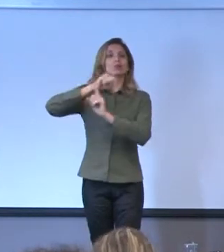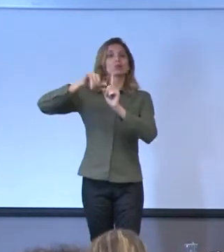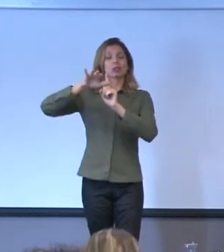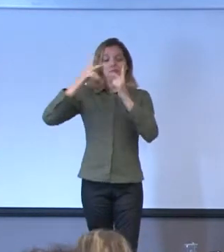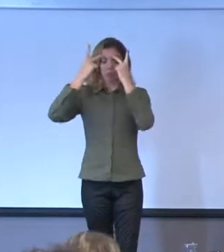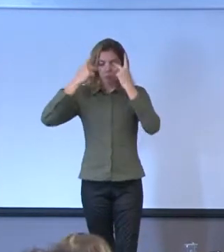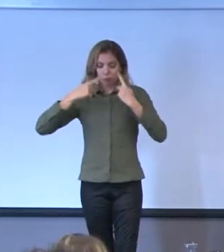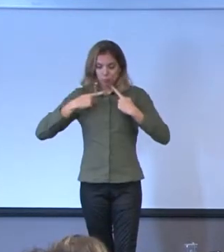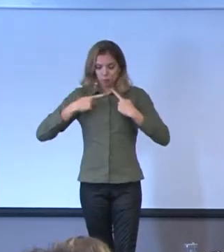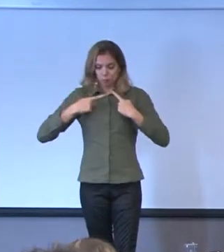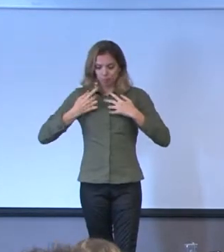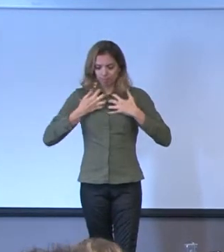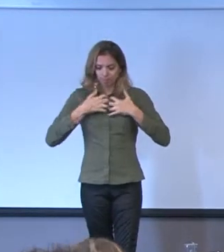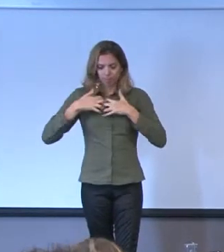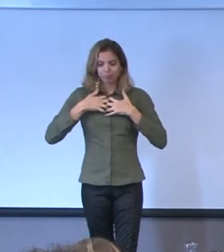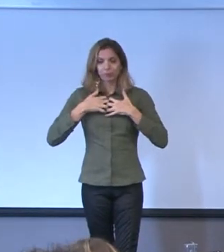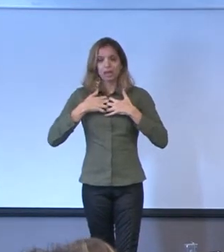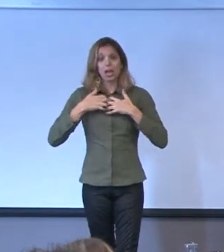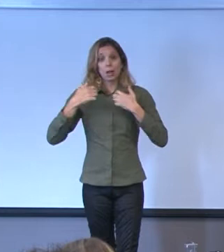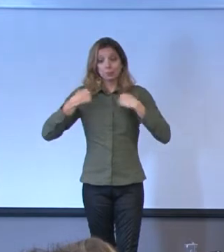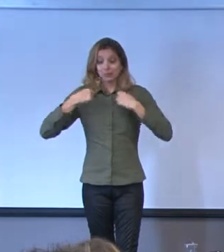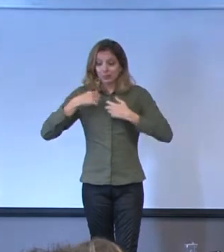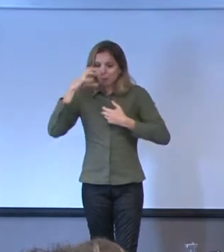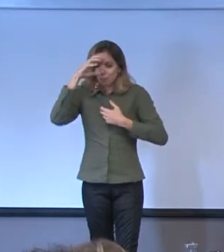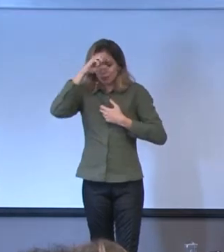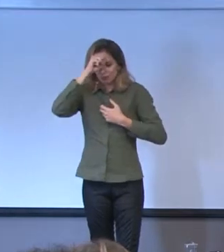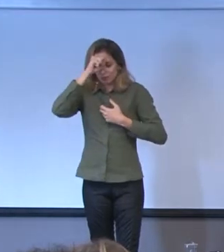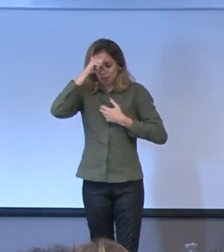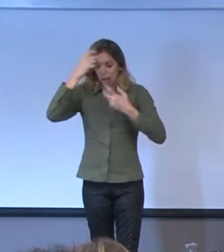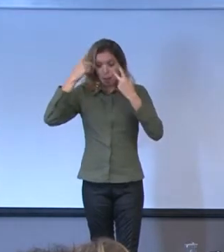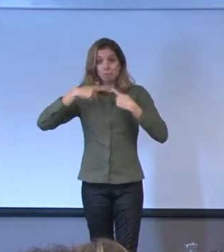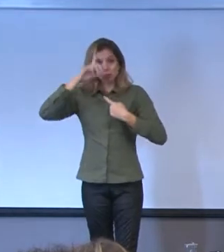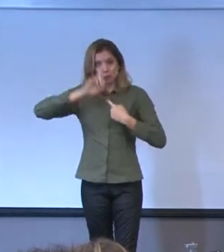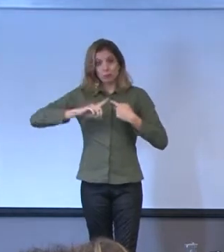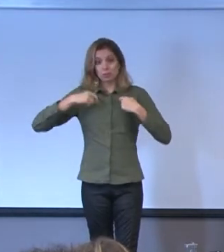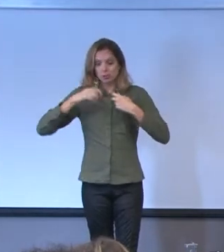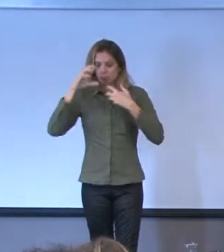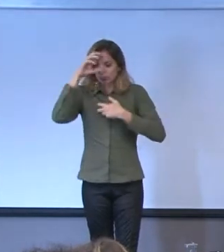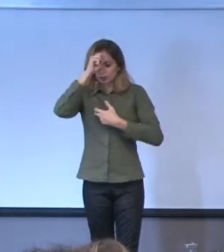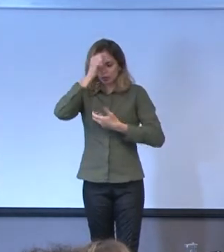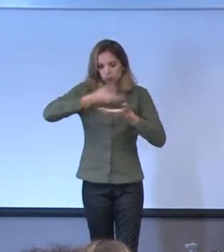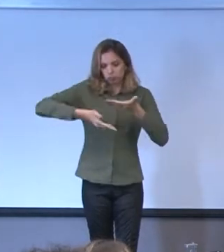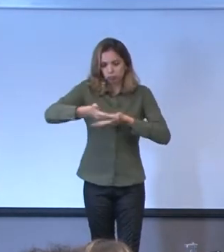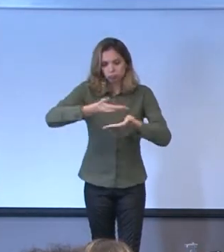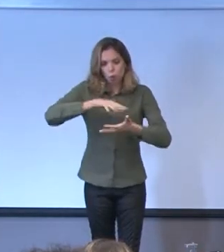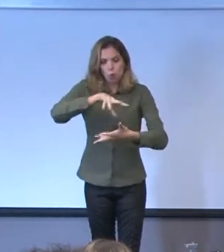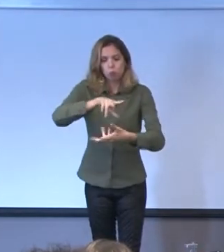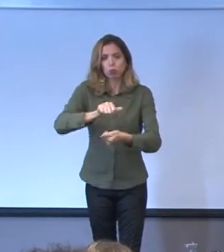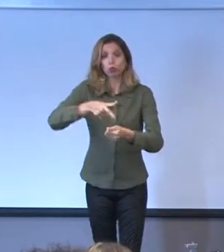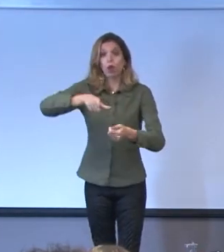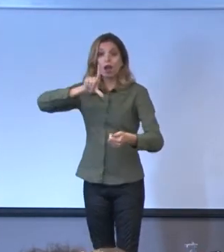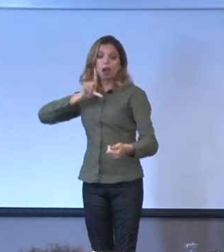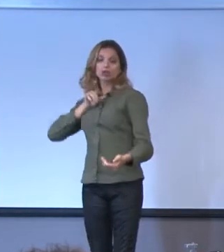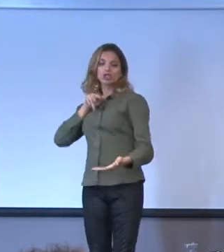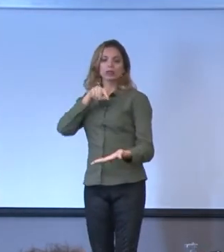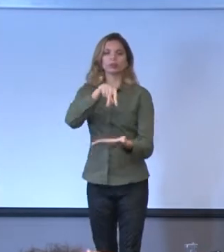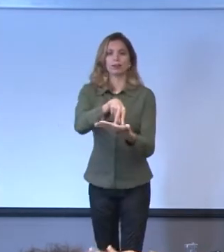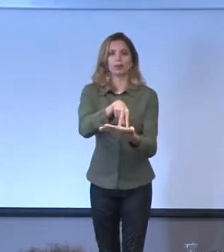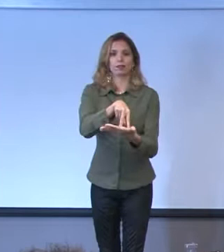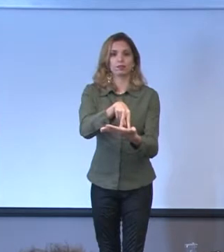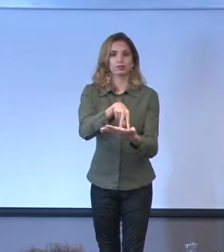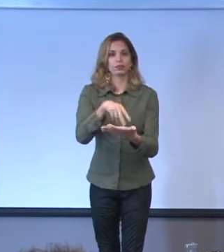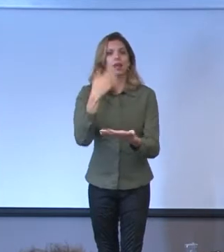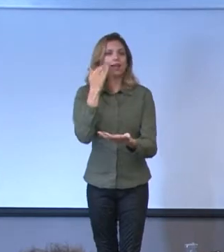mesma. Você precisa aprender a lidar com o mundo antes de sair ao mundo, né? Às vezes, a gente, nessa funilaria, que eu